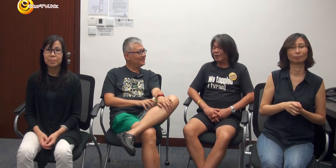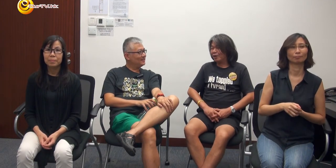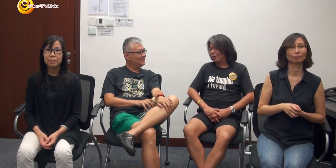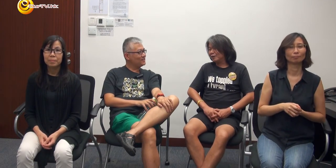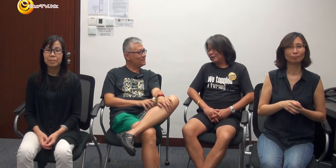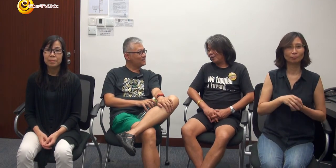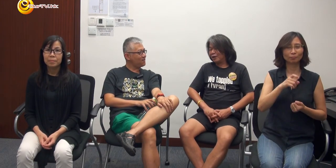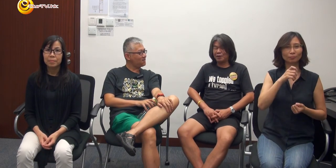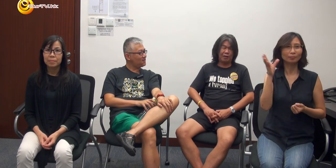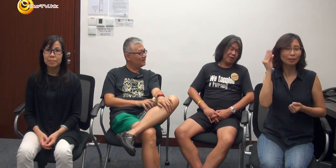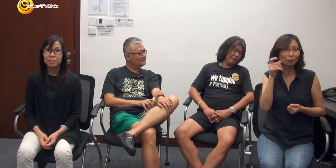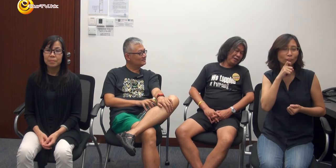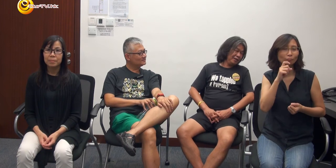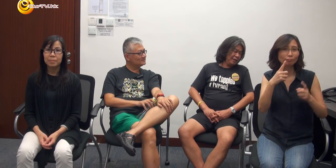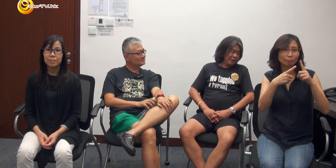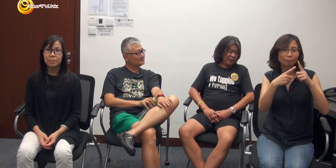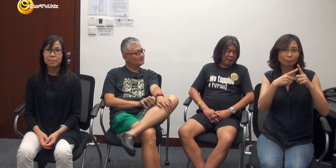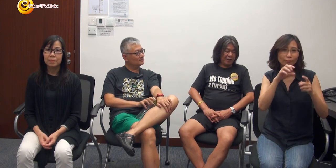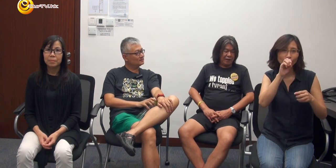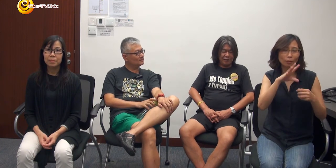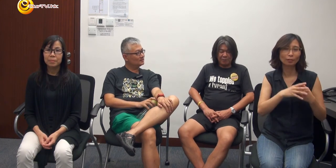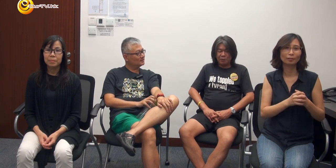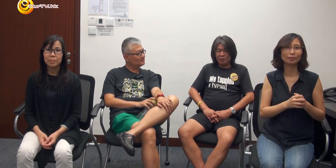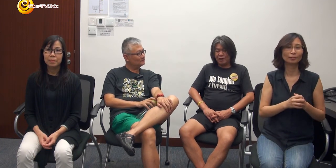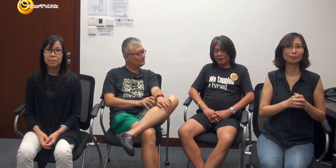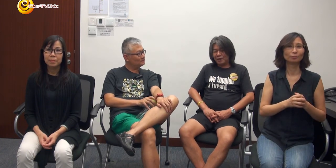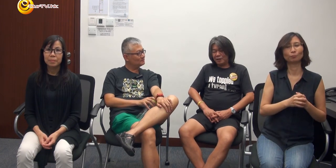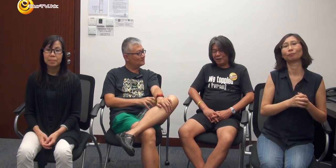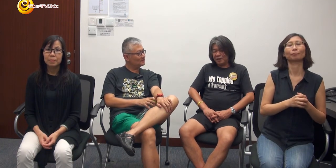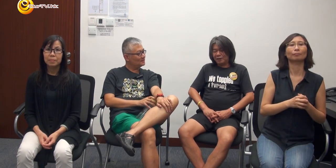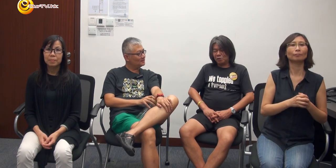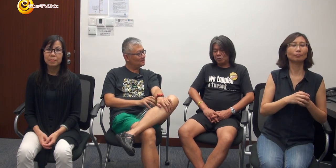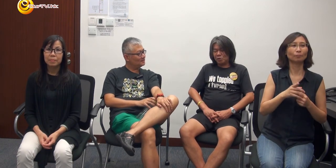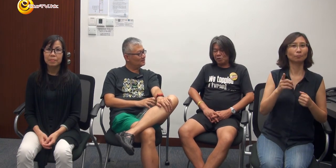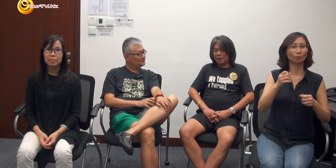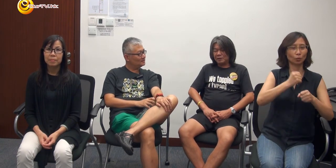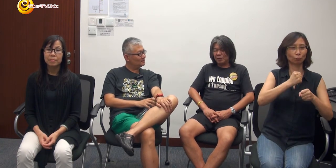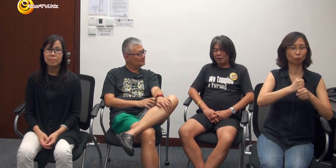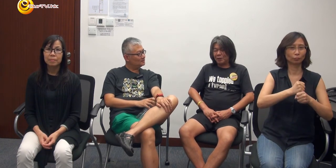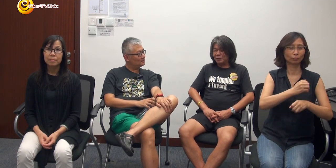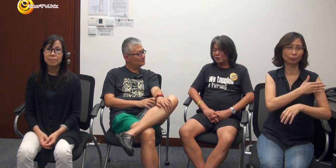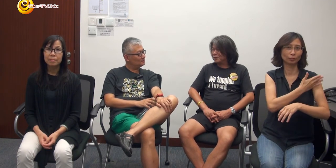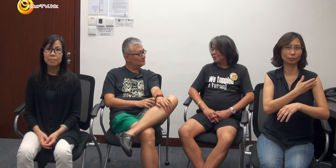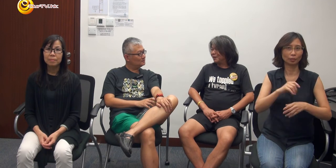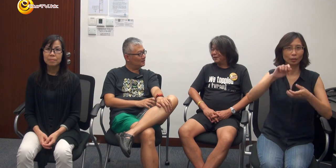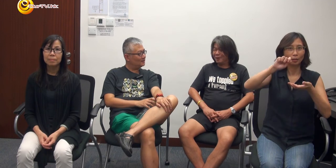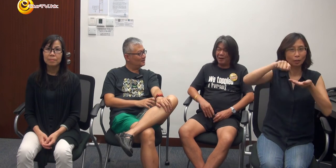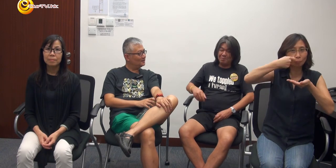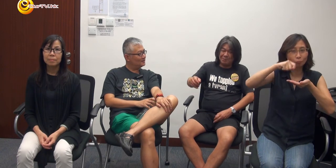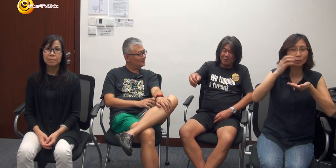有個聽講有一個喺禮賓府嘅。做工嘅人就係去畢啲粥食啫嘛，啊畢粥